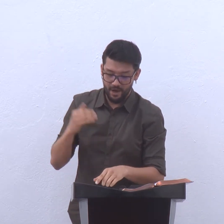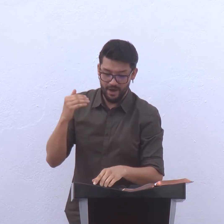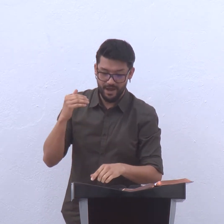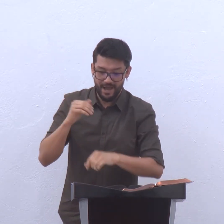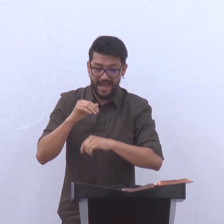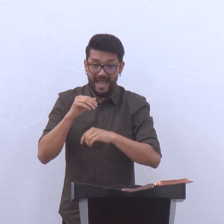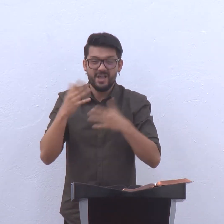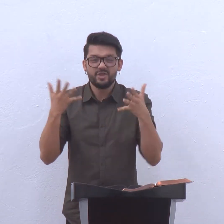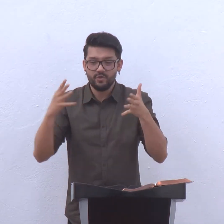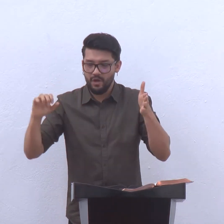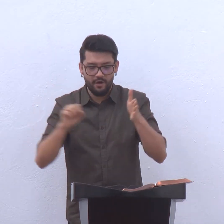dice